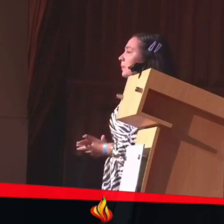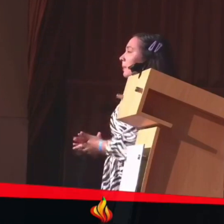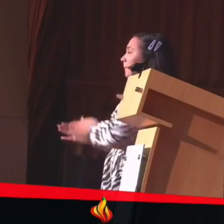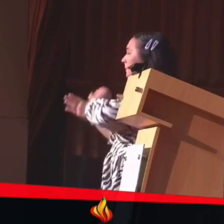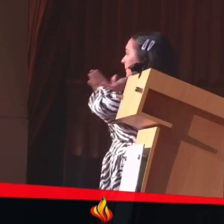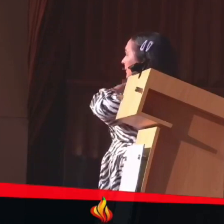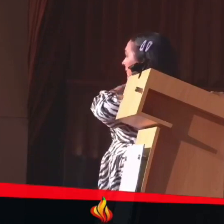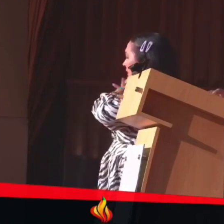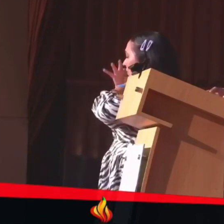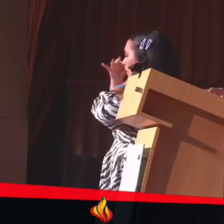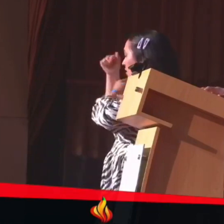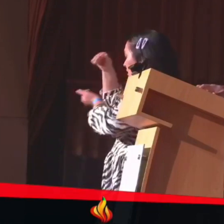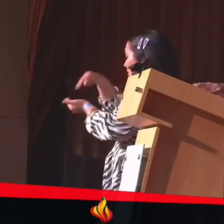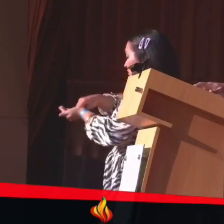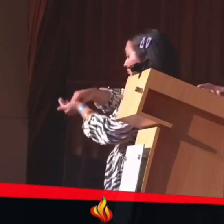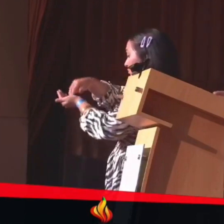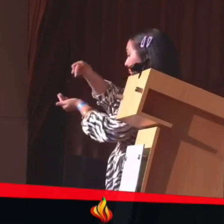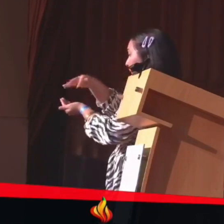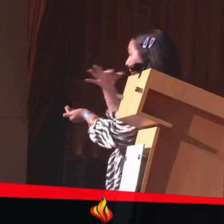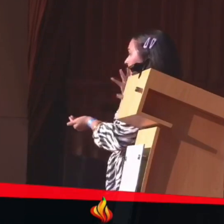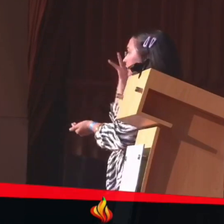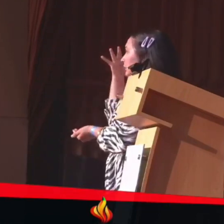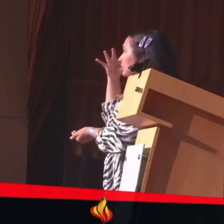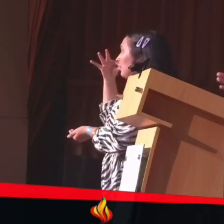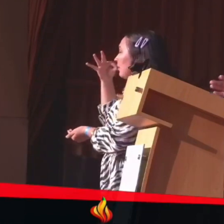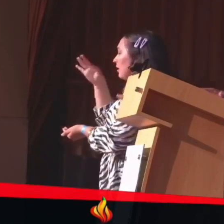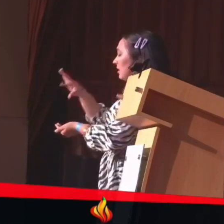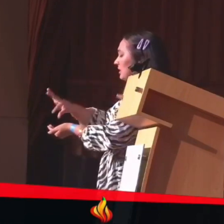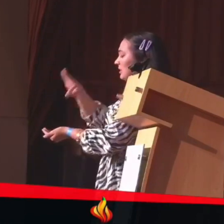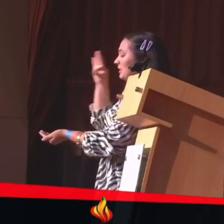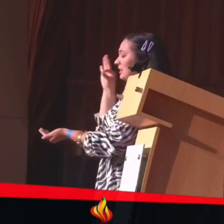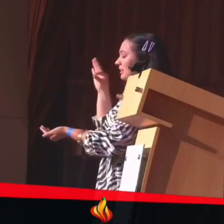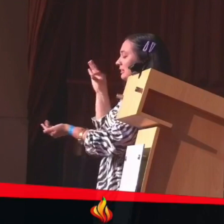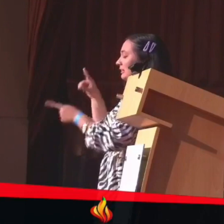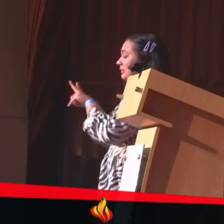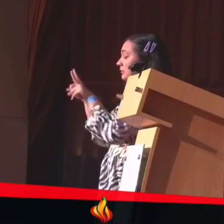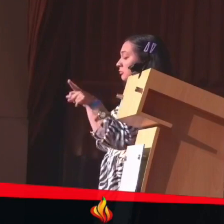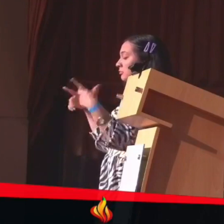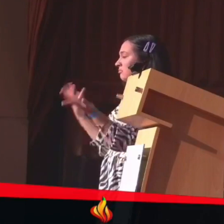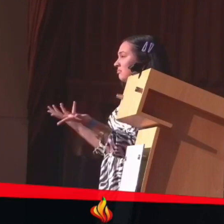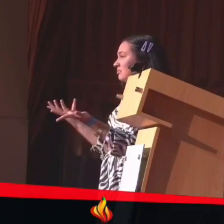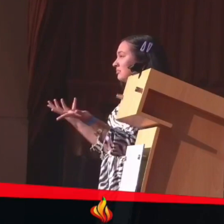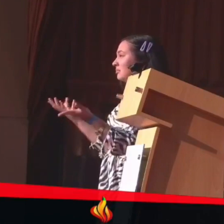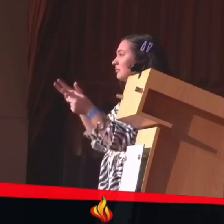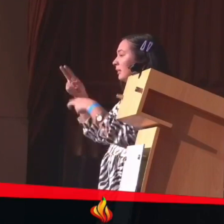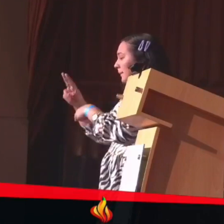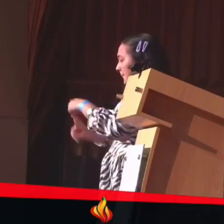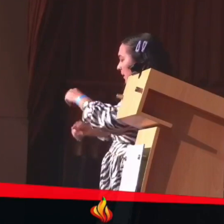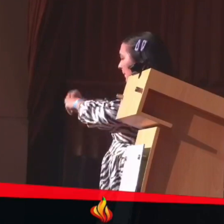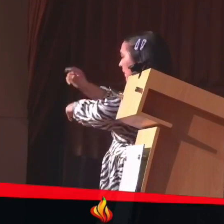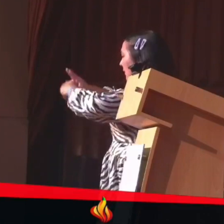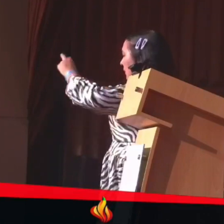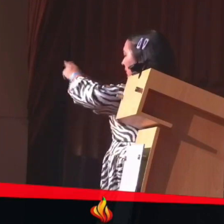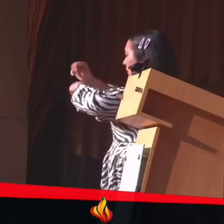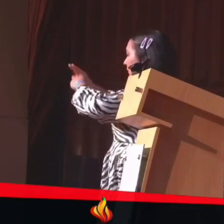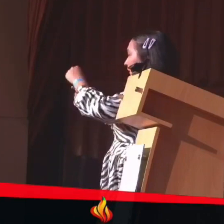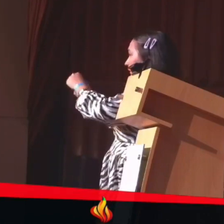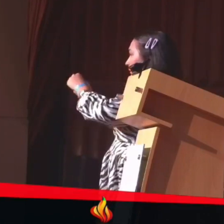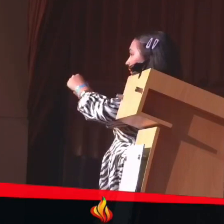Noé fue un llamado divergente, para que construyera algo divergente, algo que iba en contracorriente de la